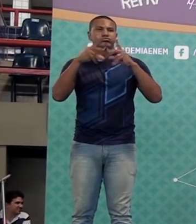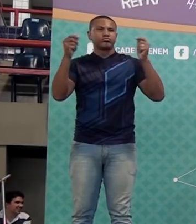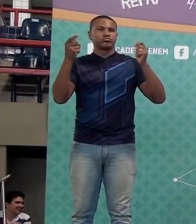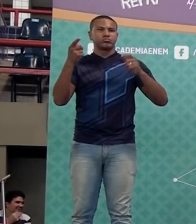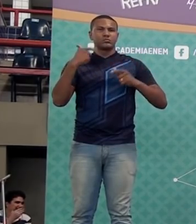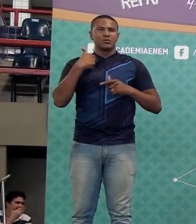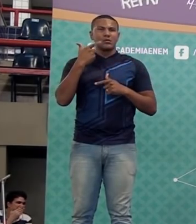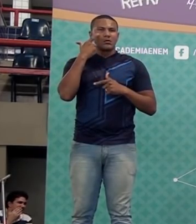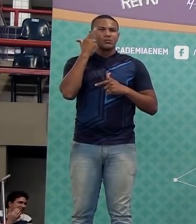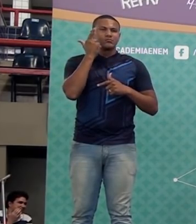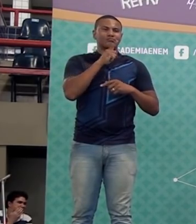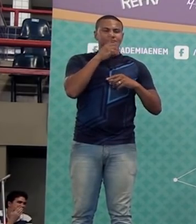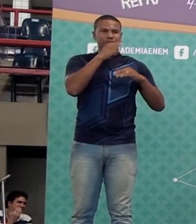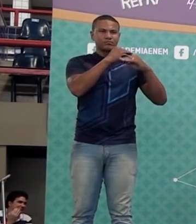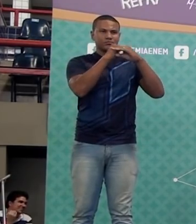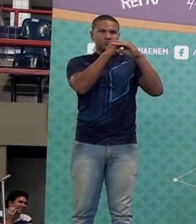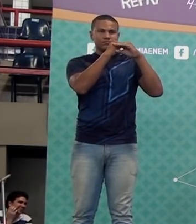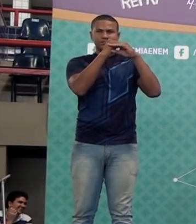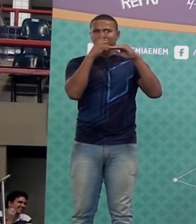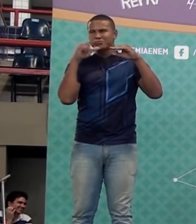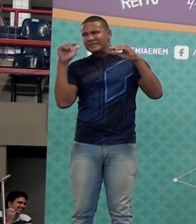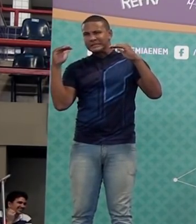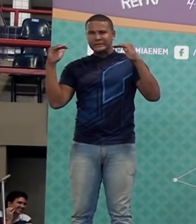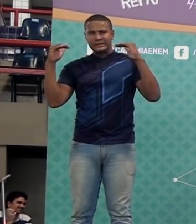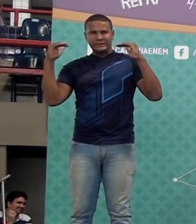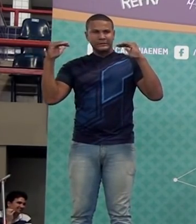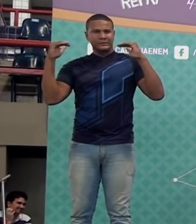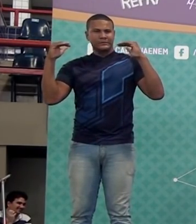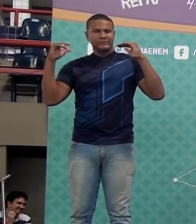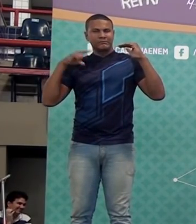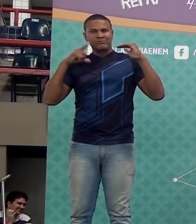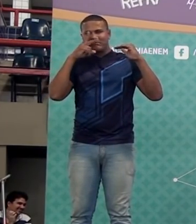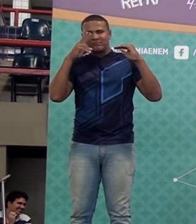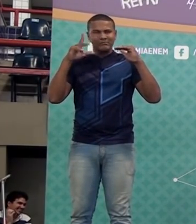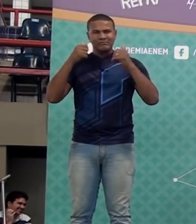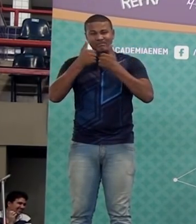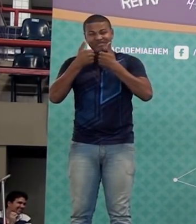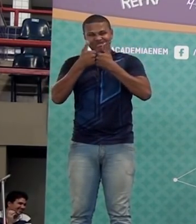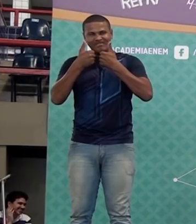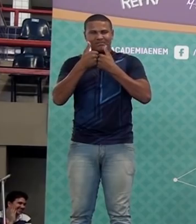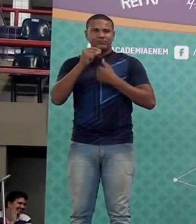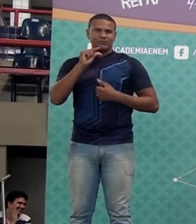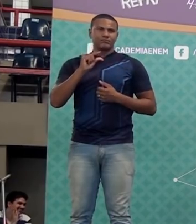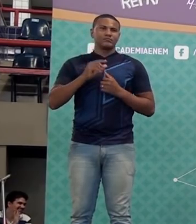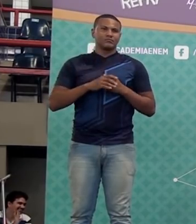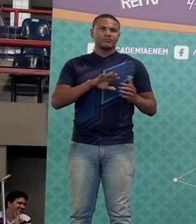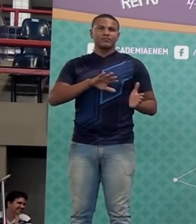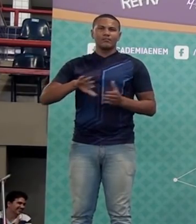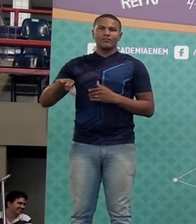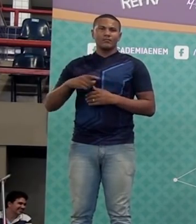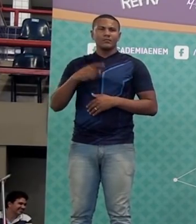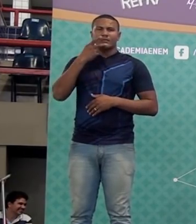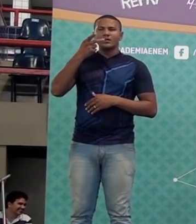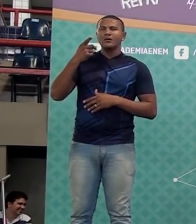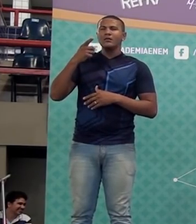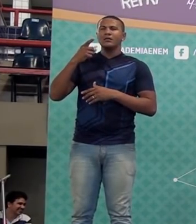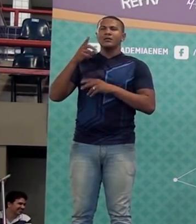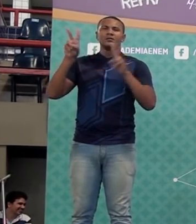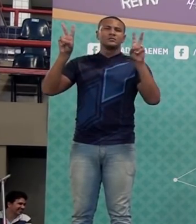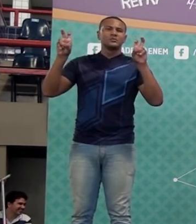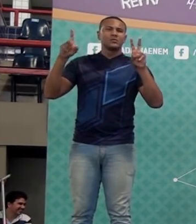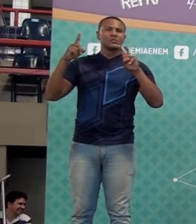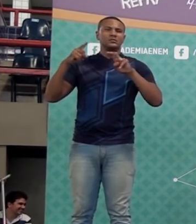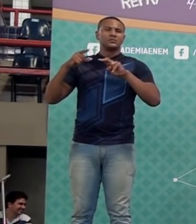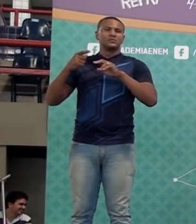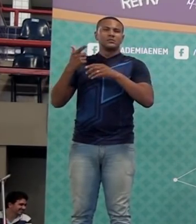Eu acho que esquerda e direita, os conceitos ainda têm validade. O cara está falando de revoluções, experiências